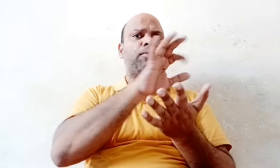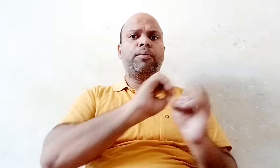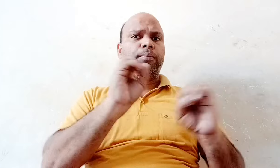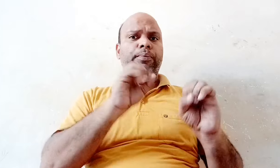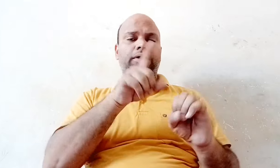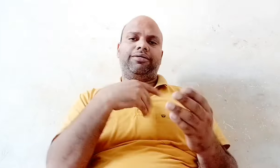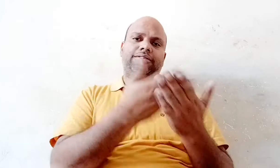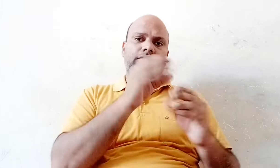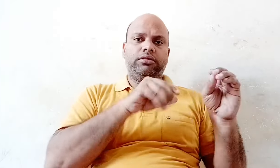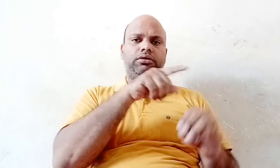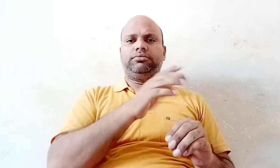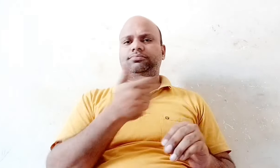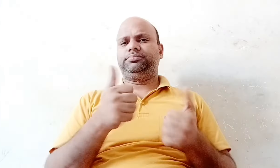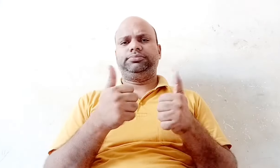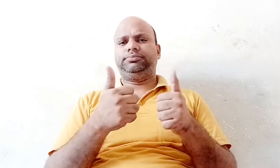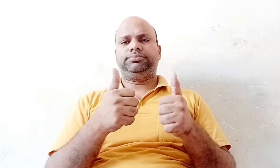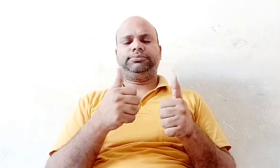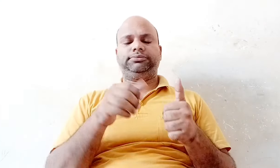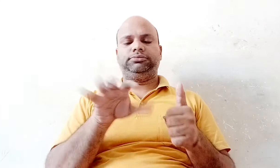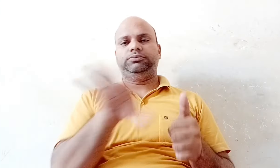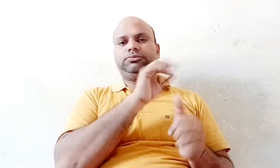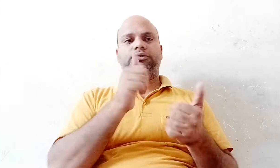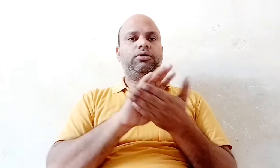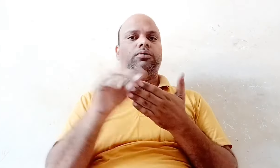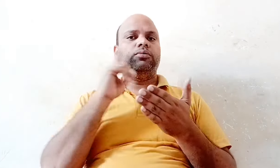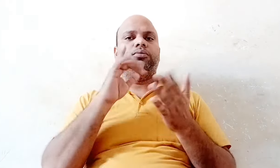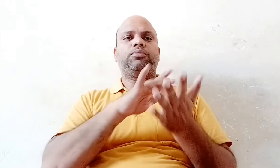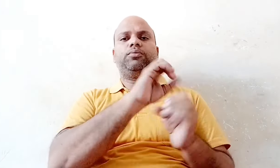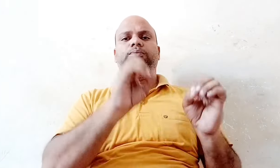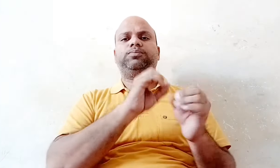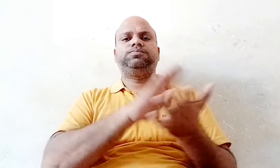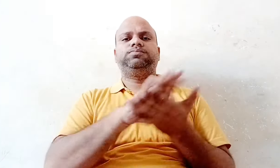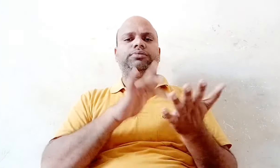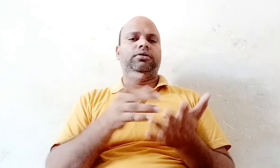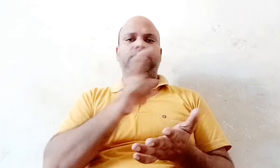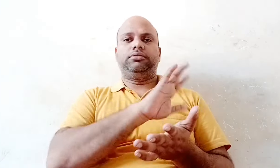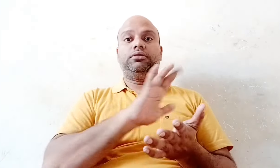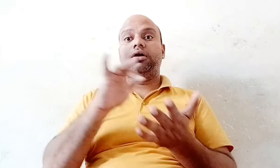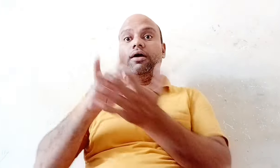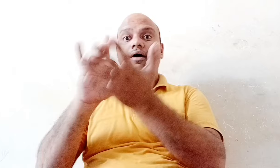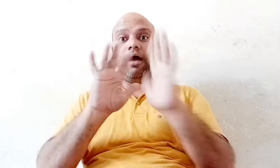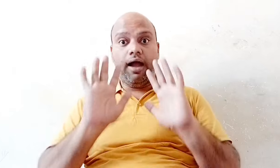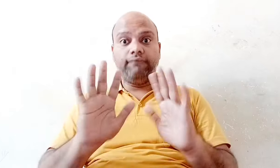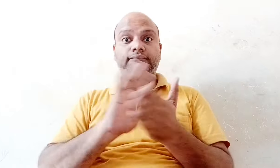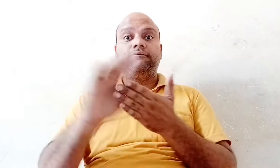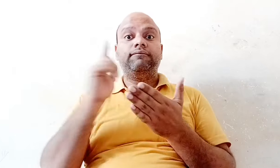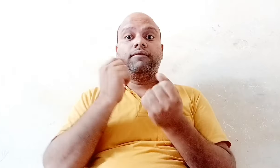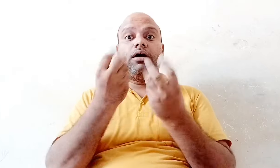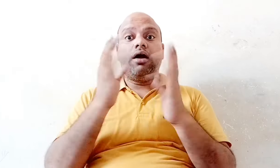time registration, OTR, prakriya ko savadani she baram. One time registration, OTR, prakriya ko